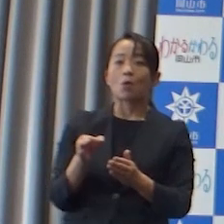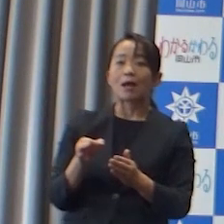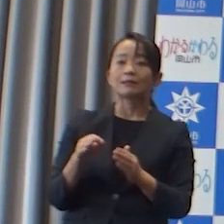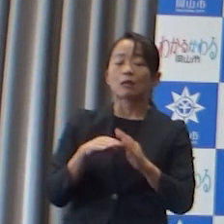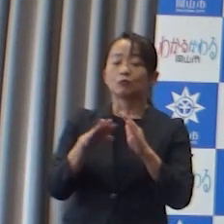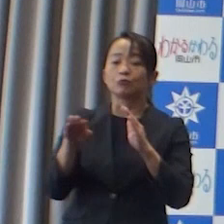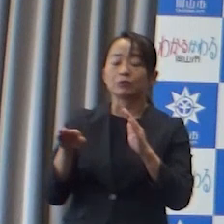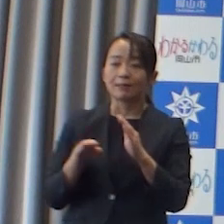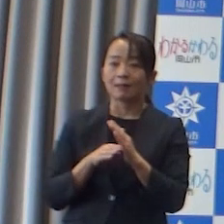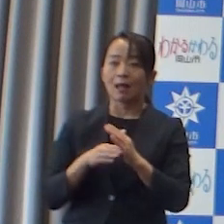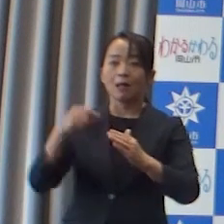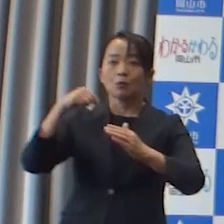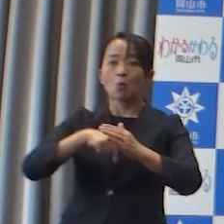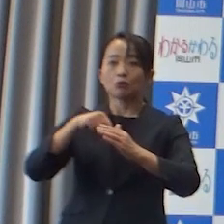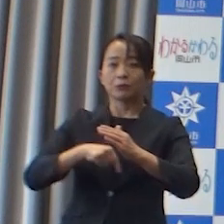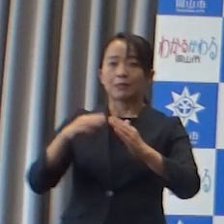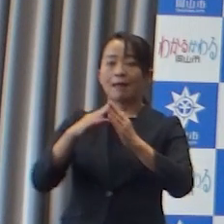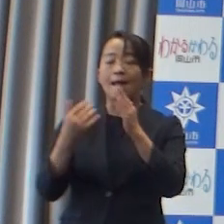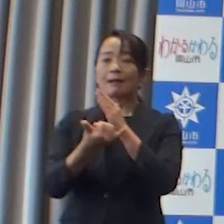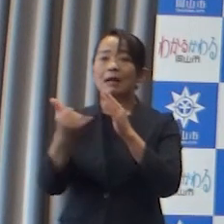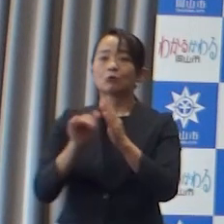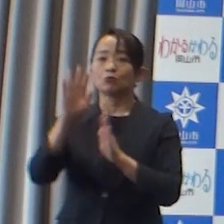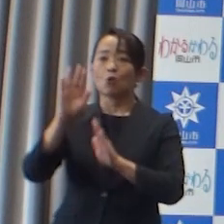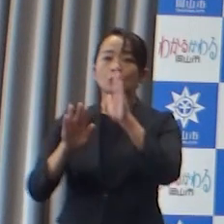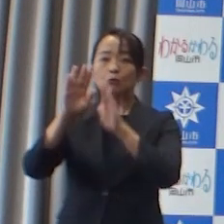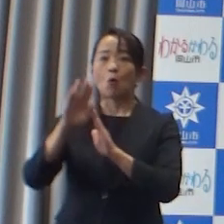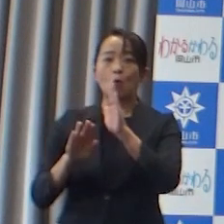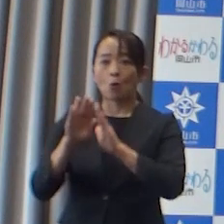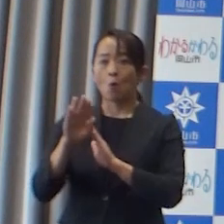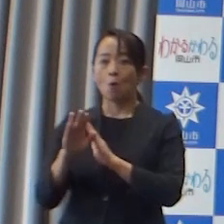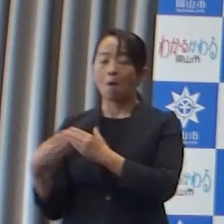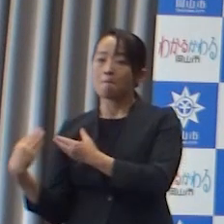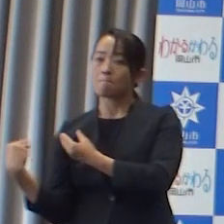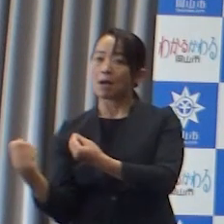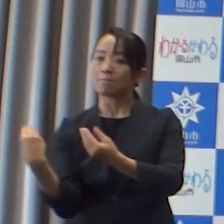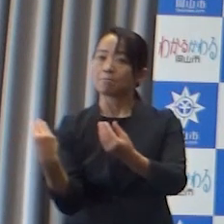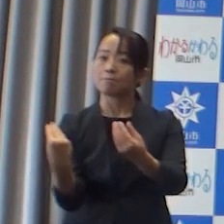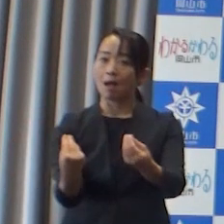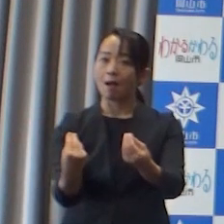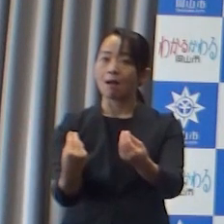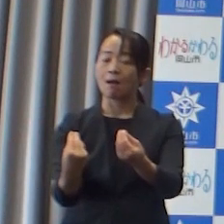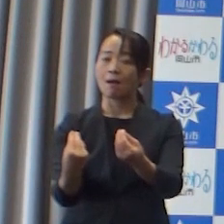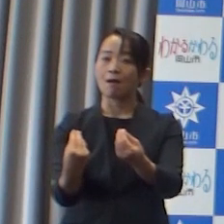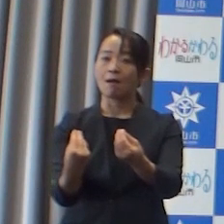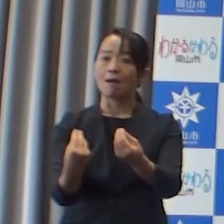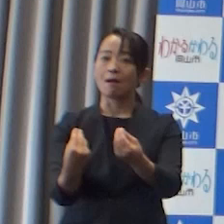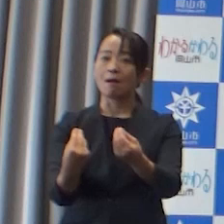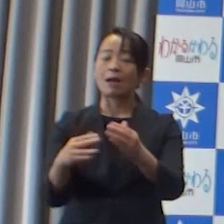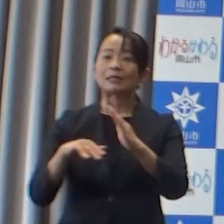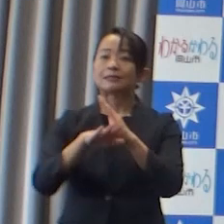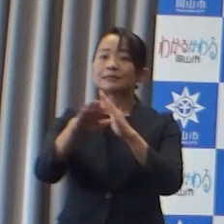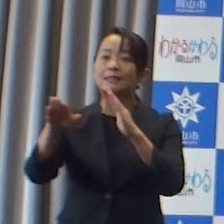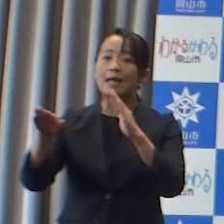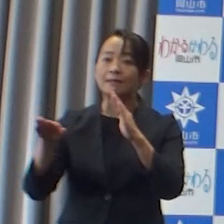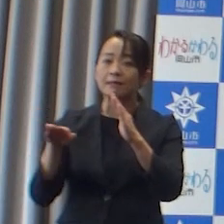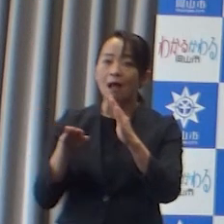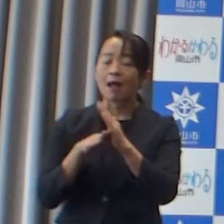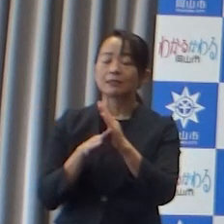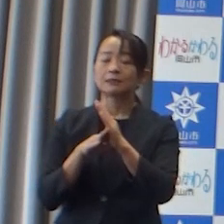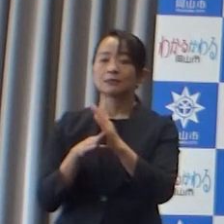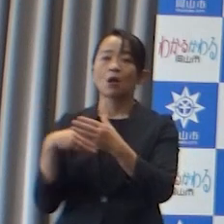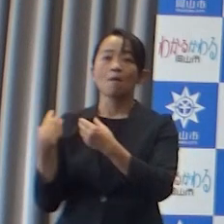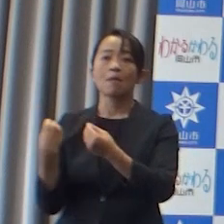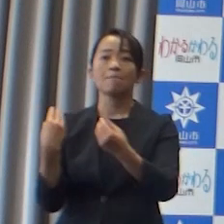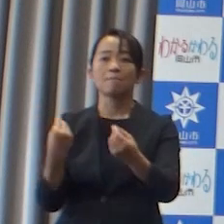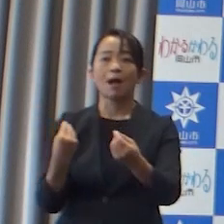状況が変わってないなどの、世帯移動なしの世帯、失礼、世帯移動なし